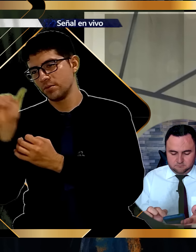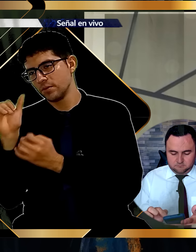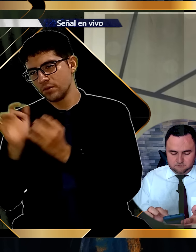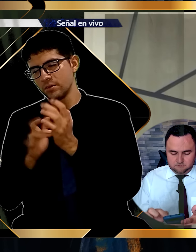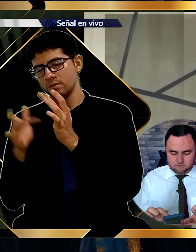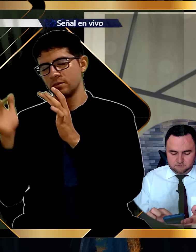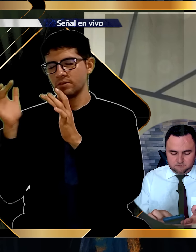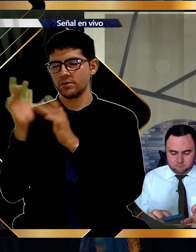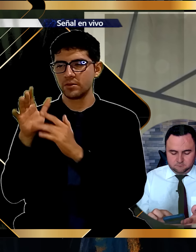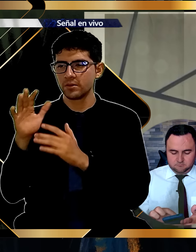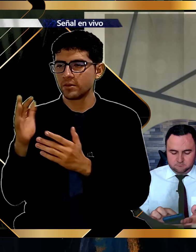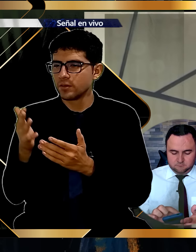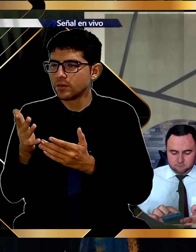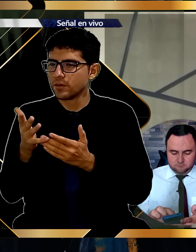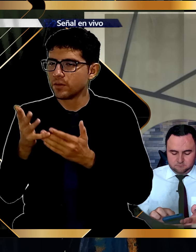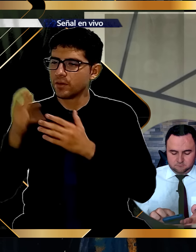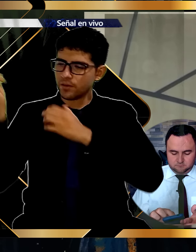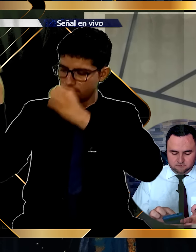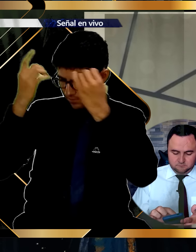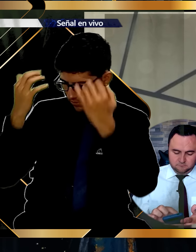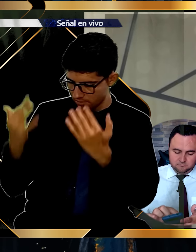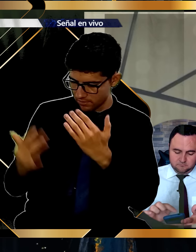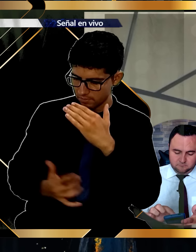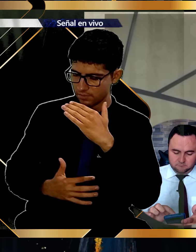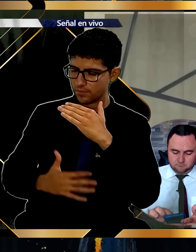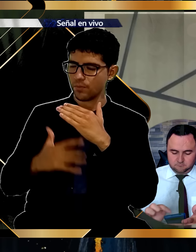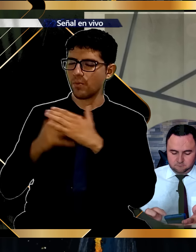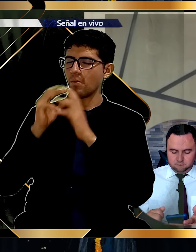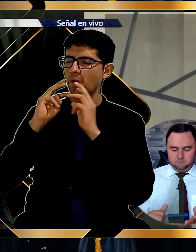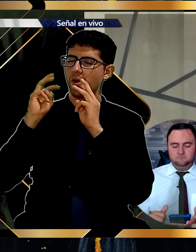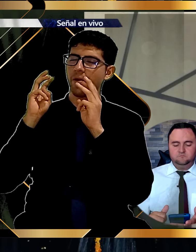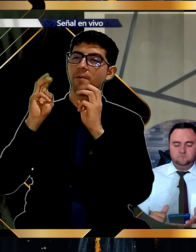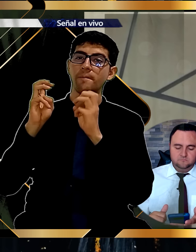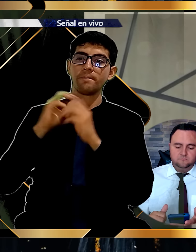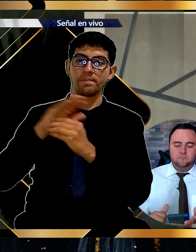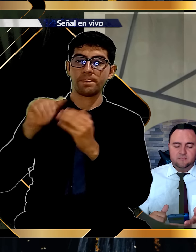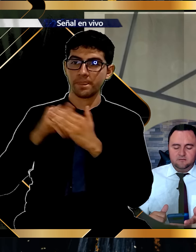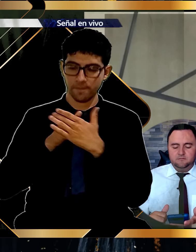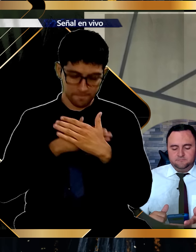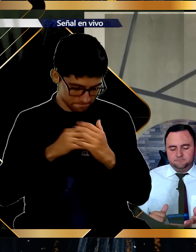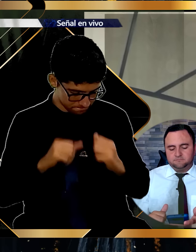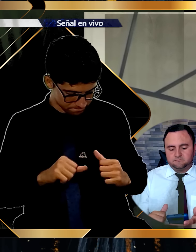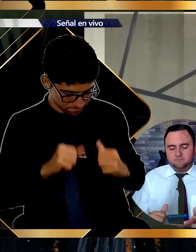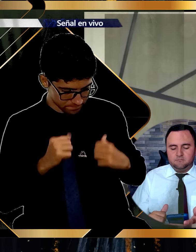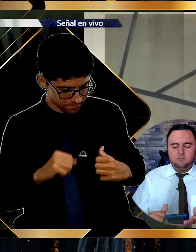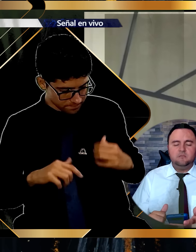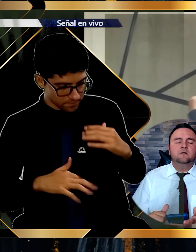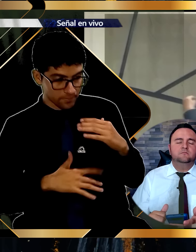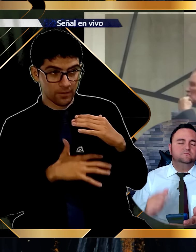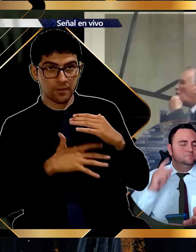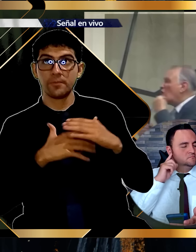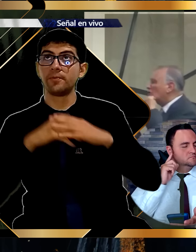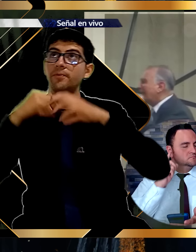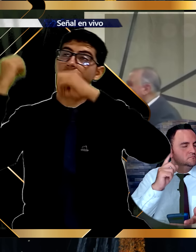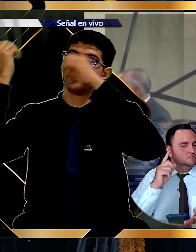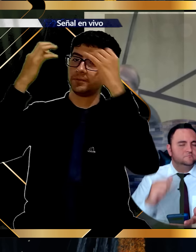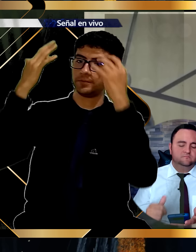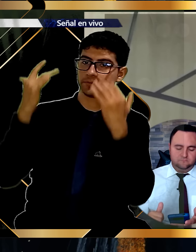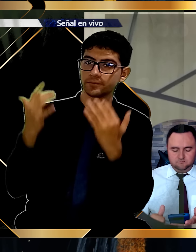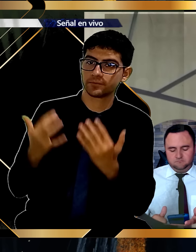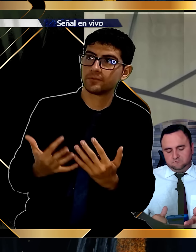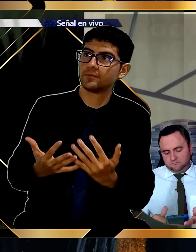sobre nosotros fue mandado a hacer por Dios con un olor especial. Tenemos esa unción de Dios cuando estemos allá. Vamos a, somos olor